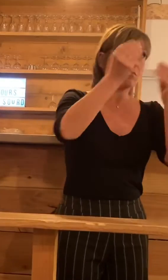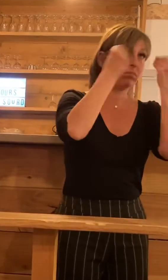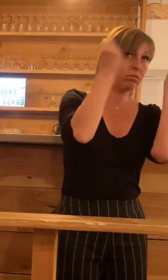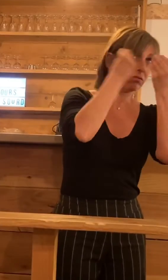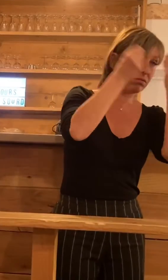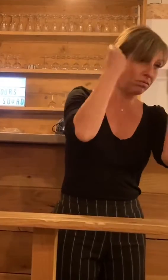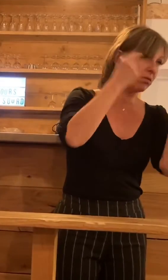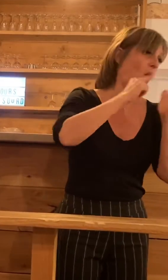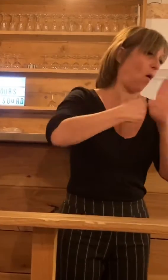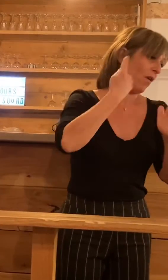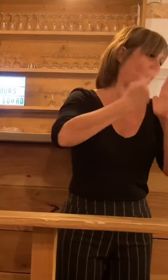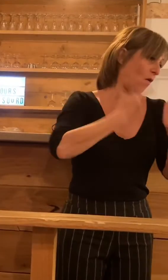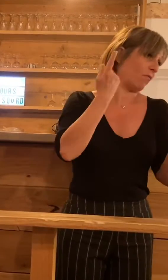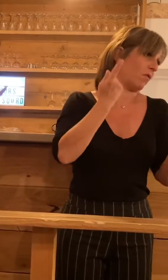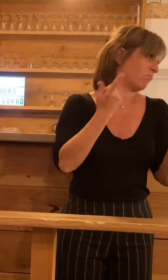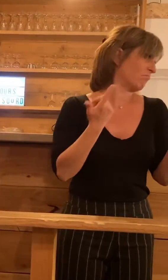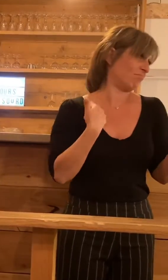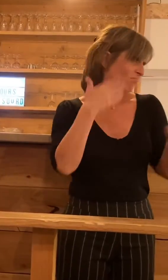ordinaire et c'était